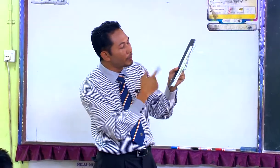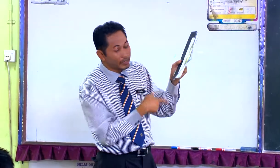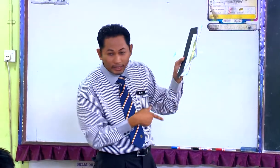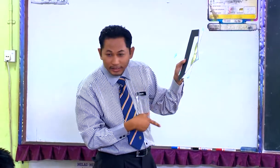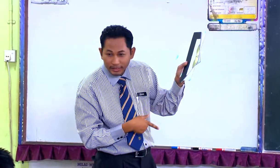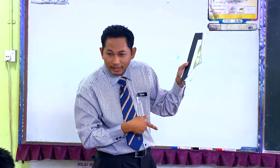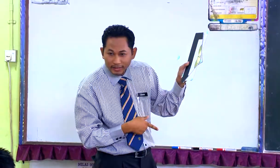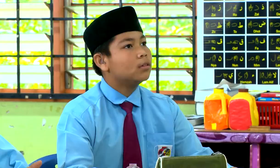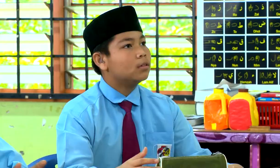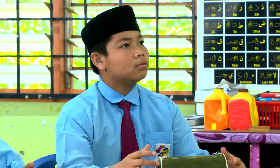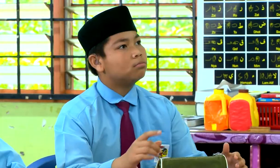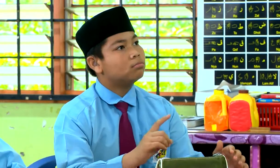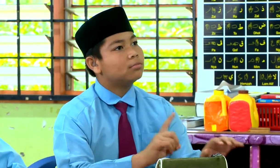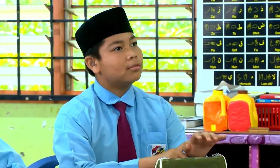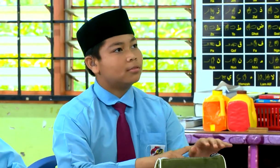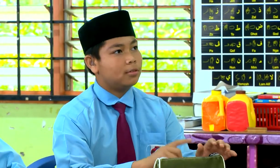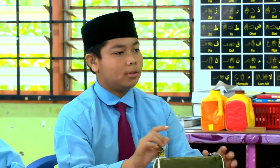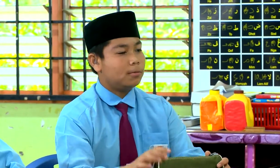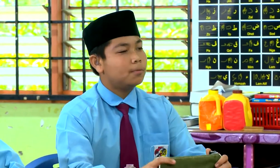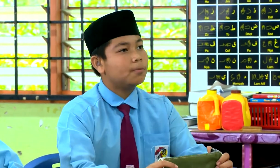ni. Okey. Satu.